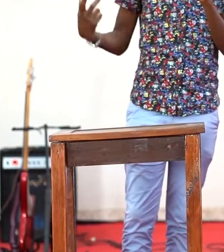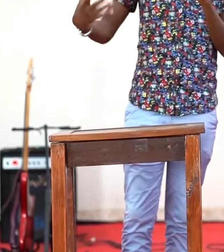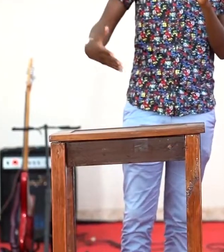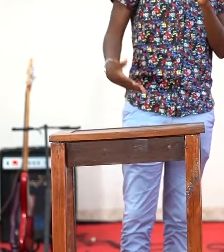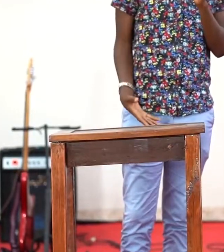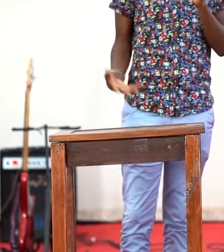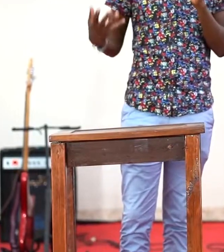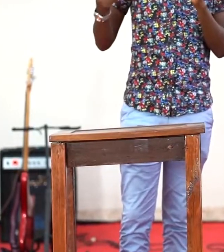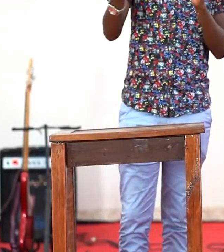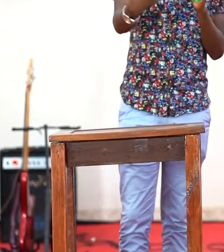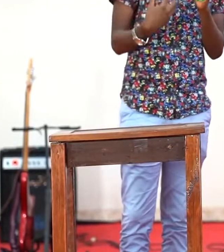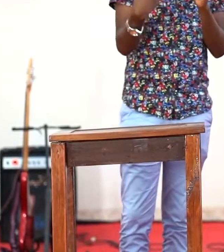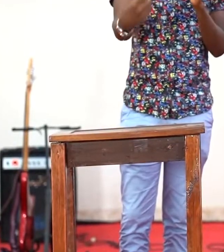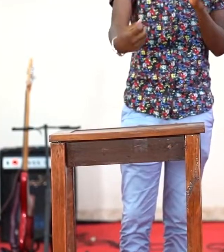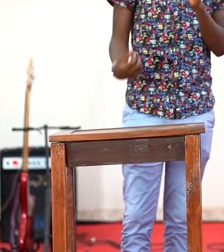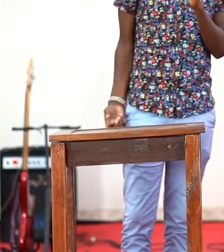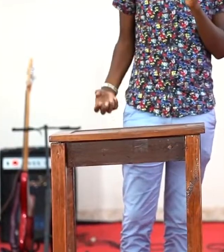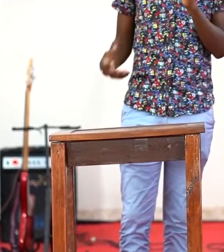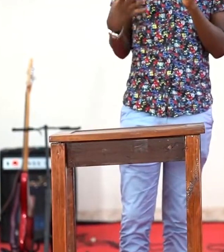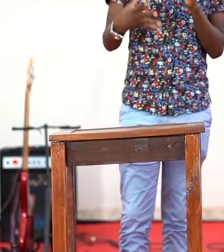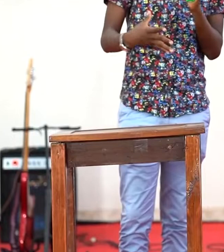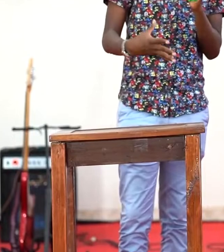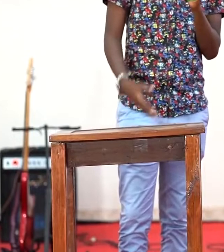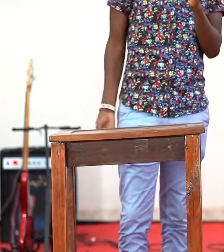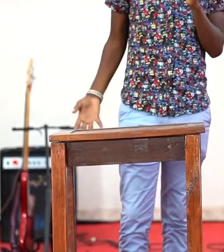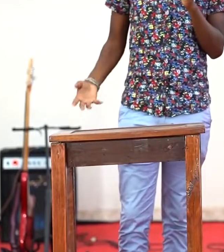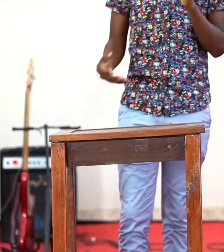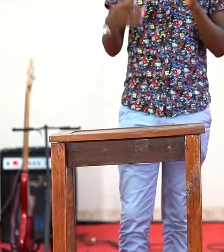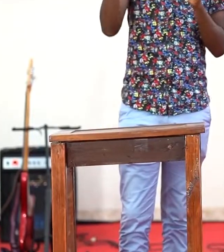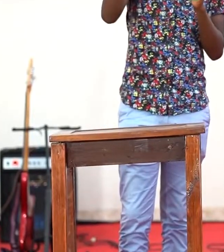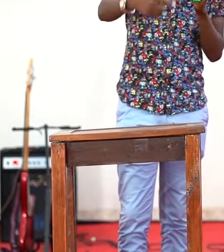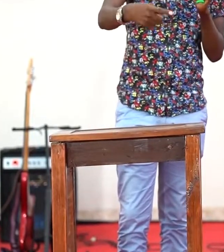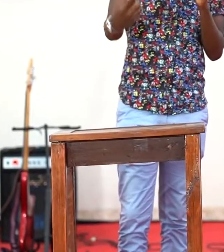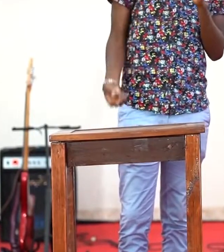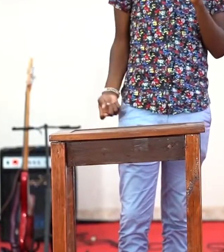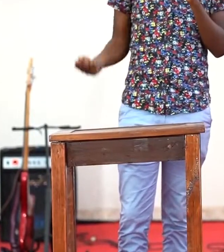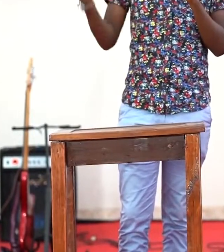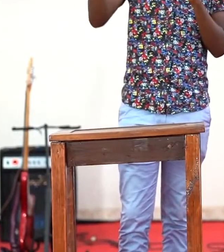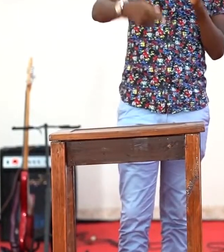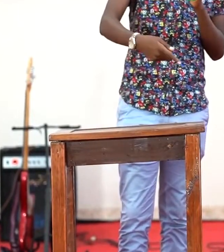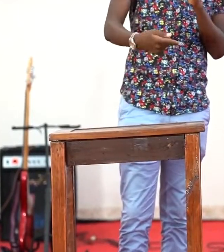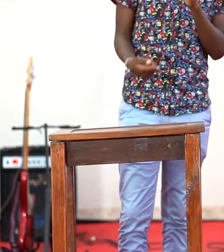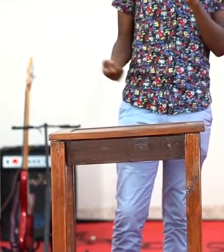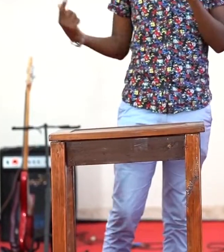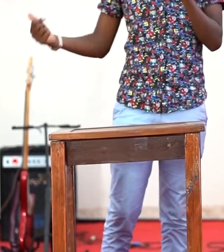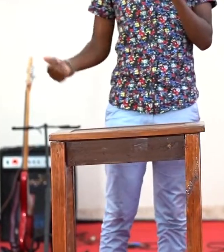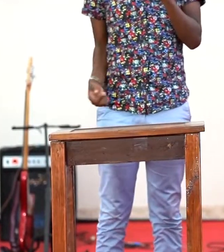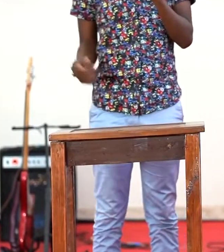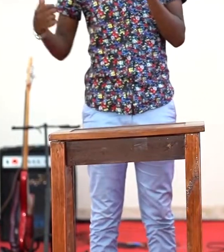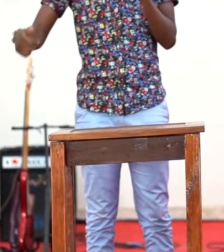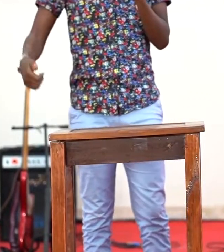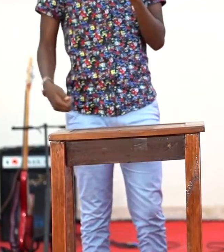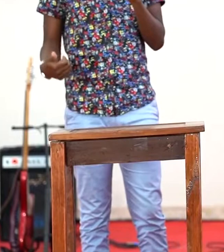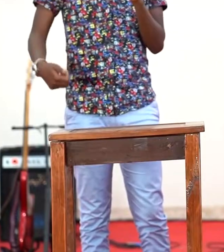video call pamoja, tunajuliana tu hali vile mambo inaendelea hapo mtaani. So keep in touch, usibaki tu nyuma unabaki